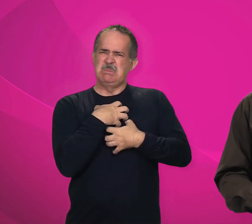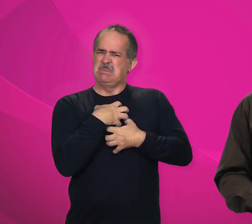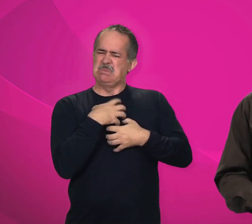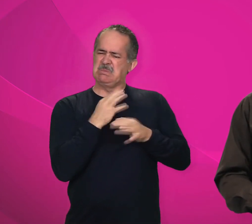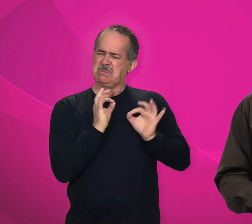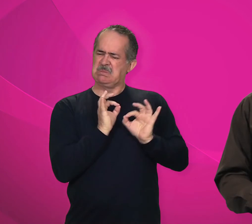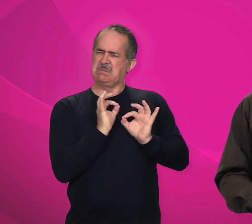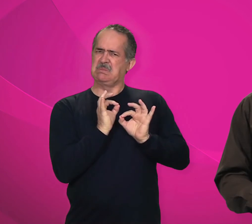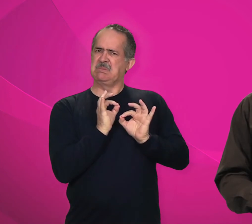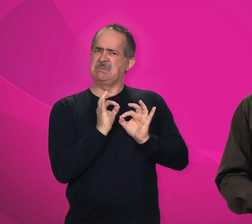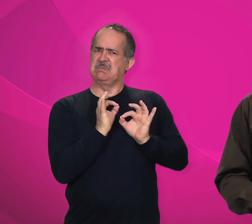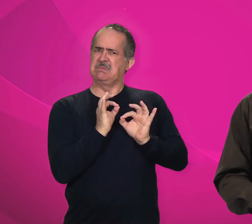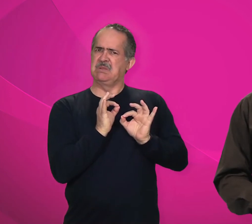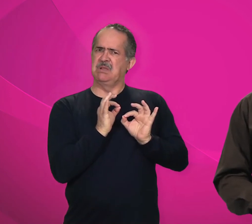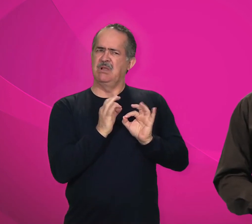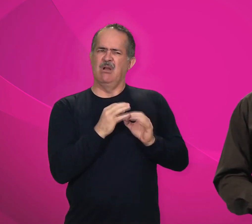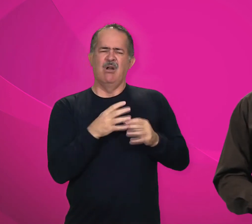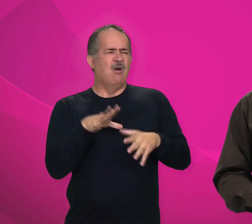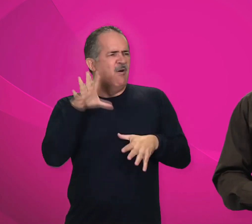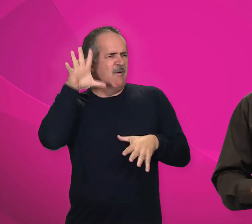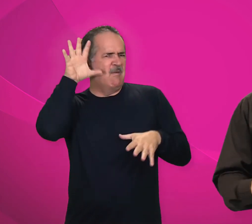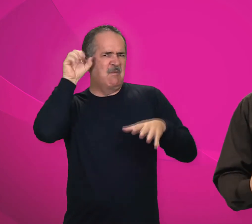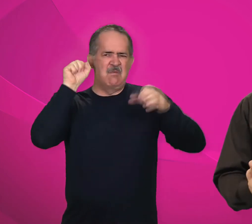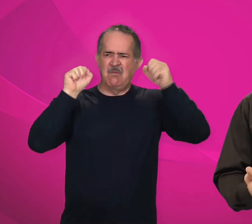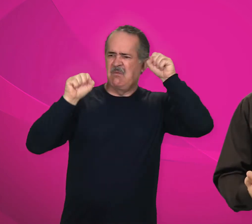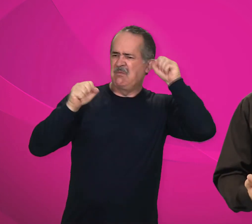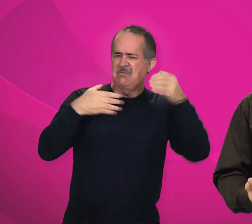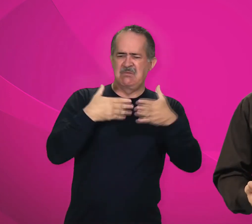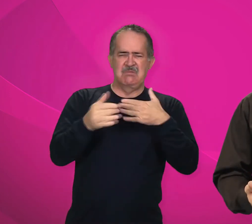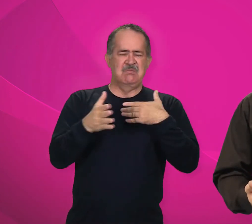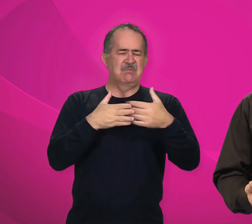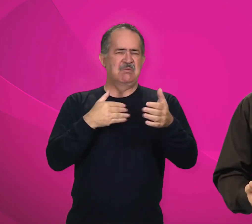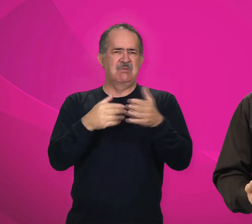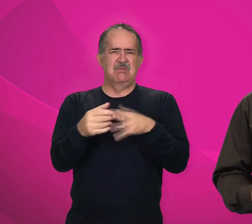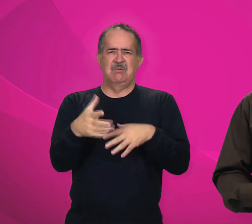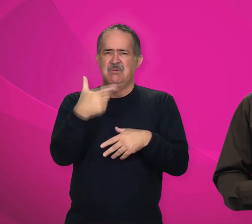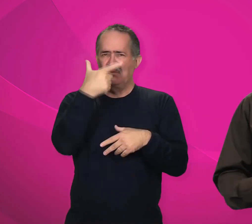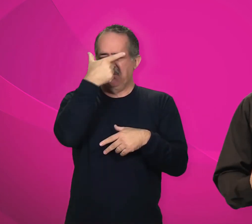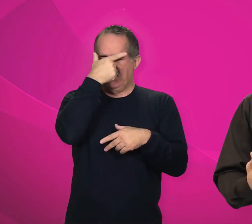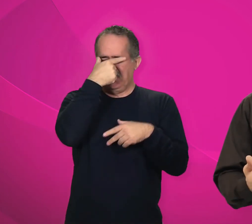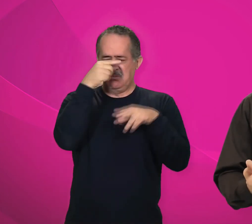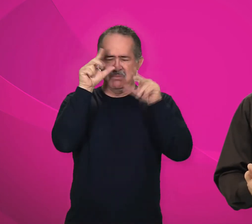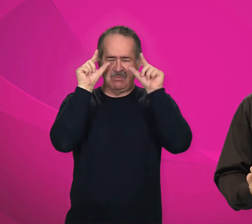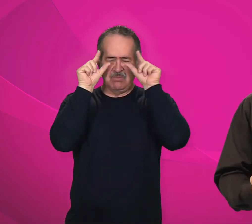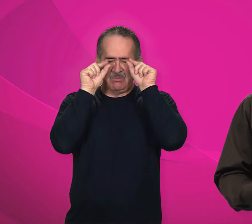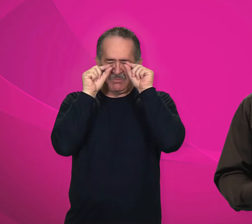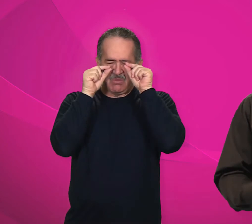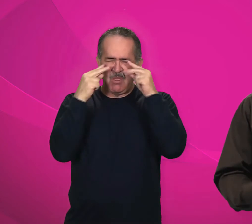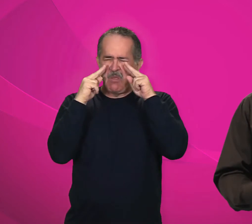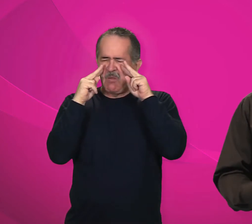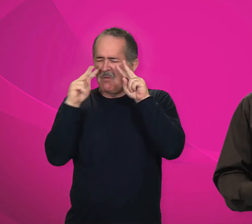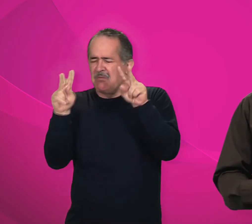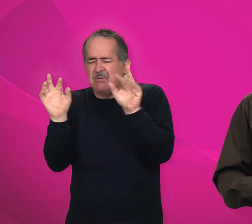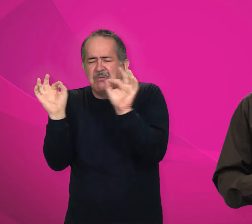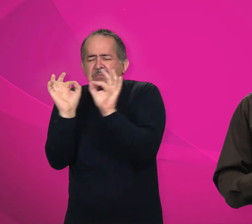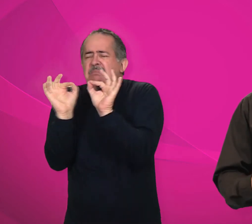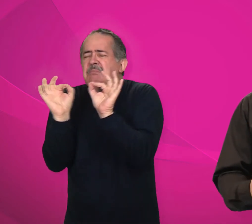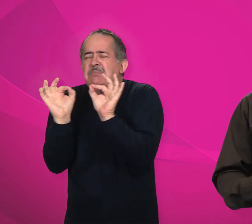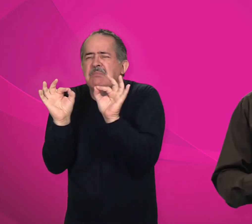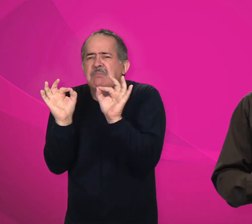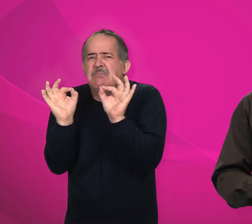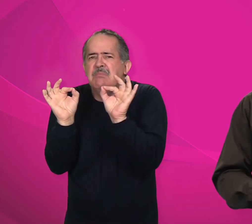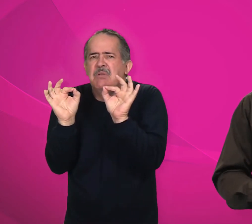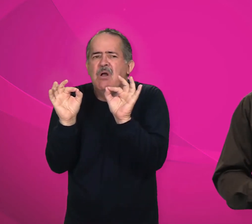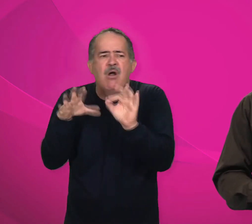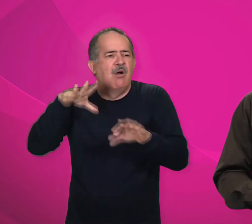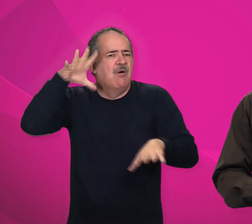se tornou insensível. Eles ouviram com má vontade e fecharam os olhos, para não